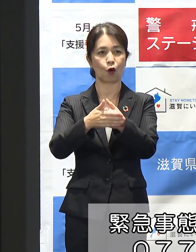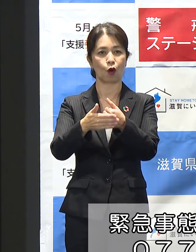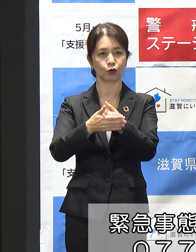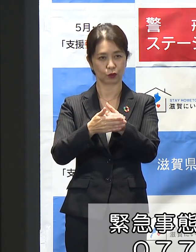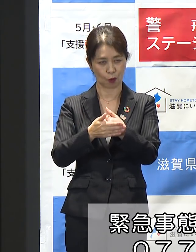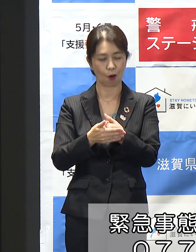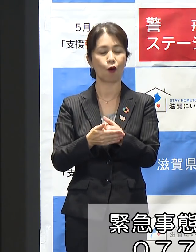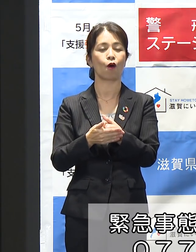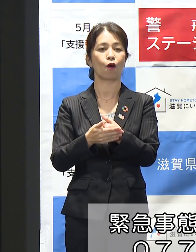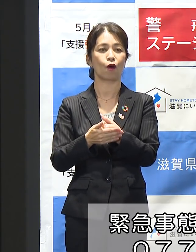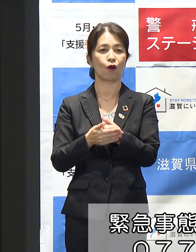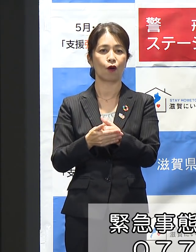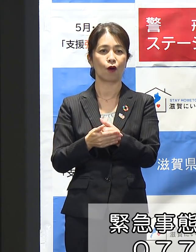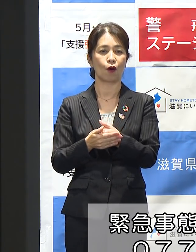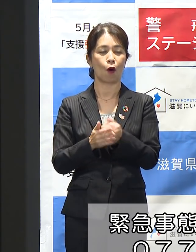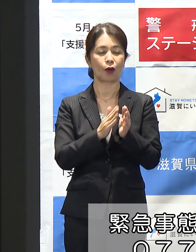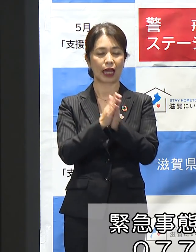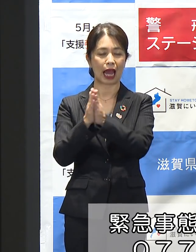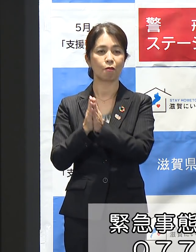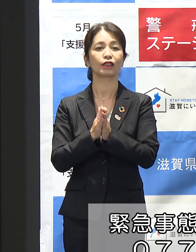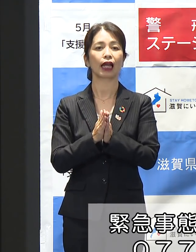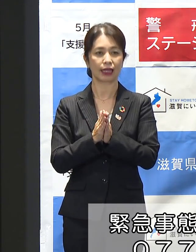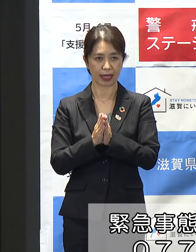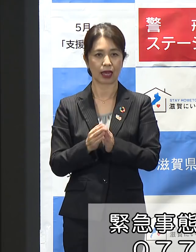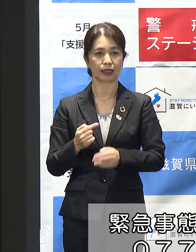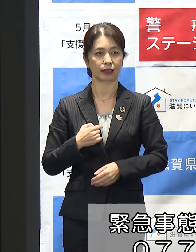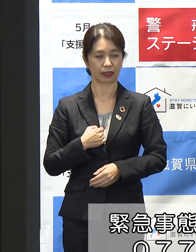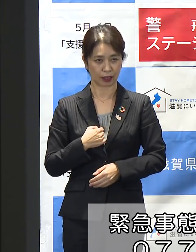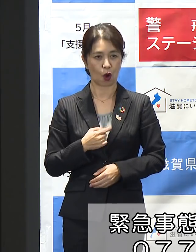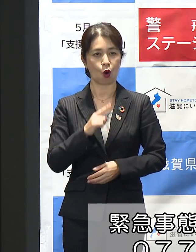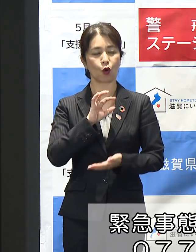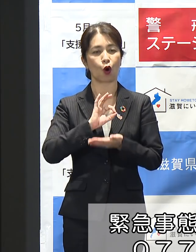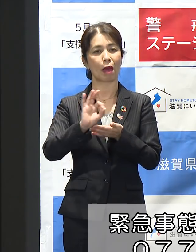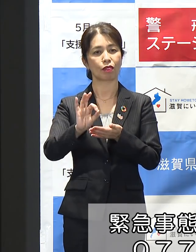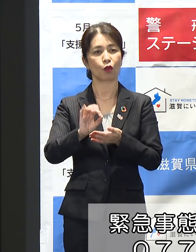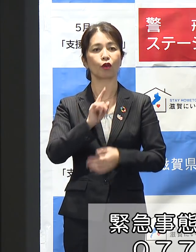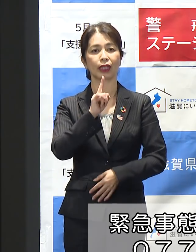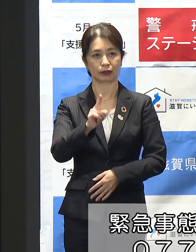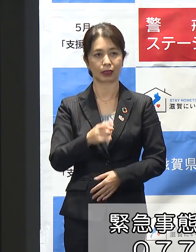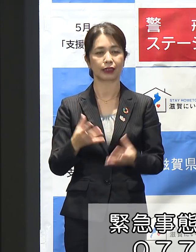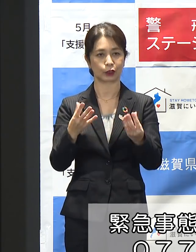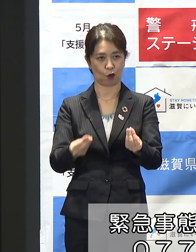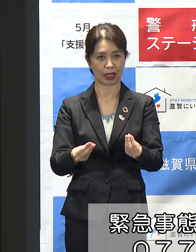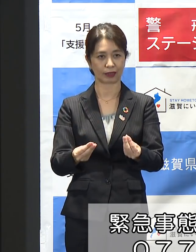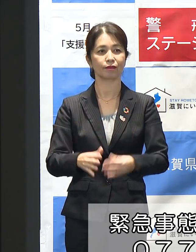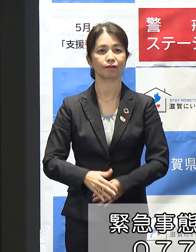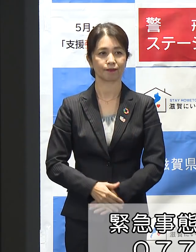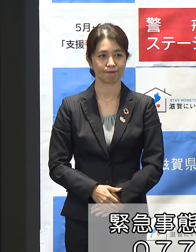をお願い申し上げ、私からのコメントとさせていただきます。以上です。